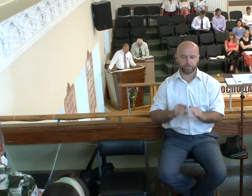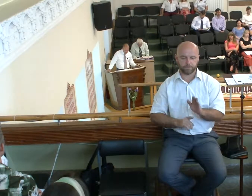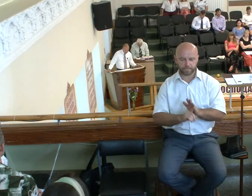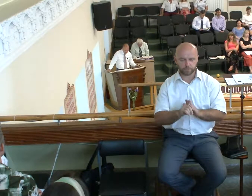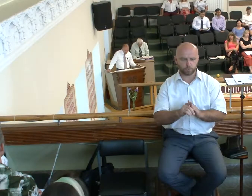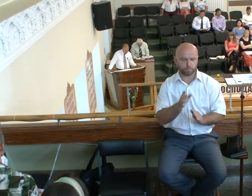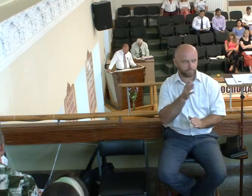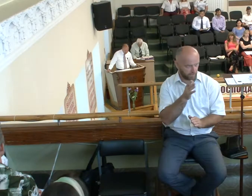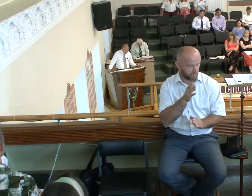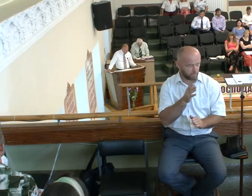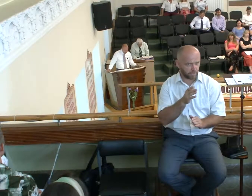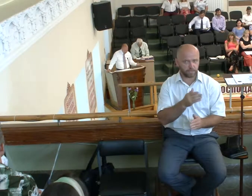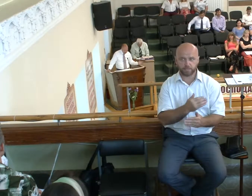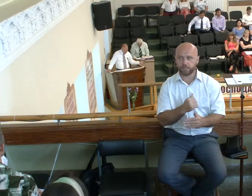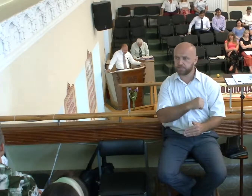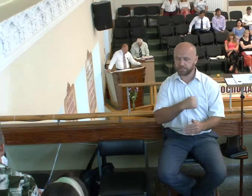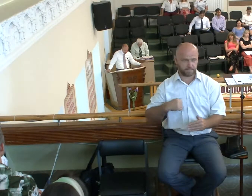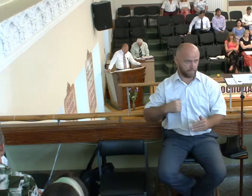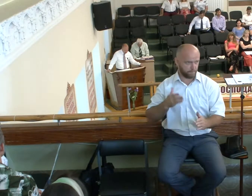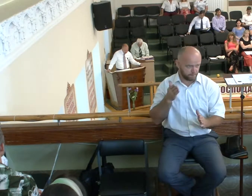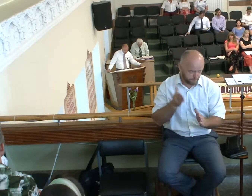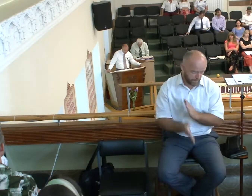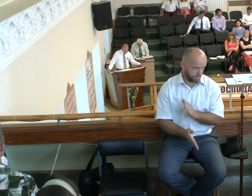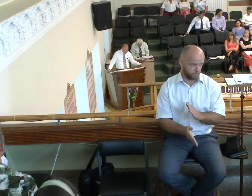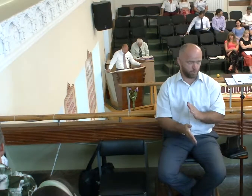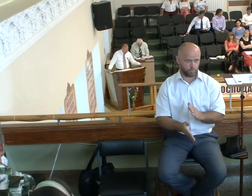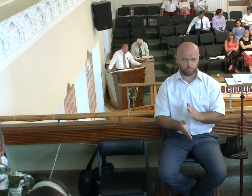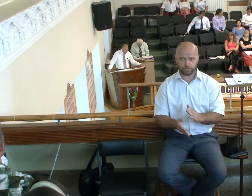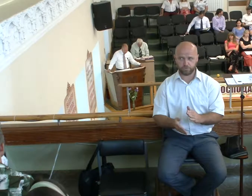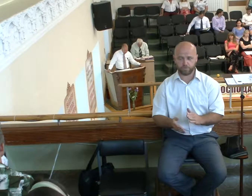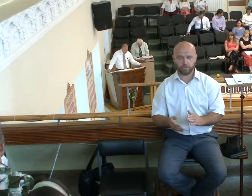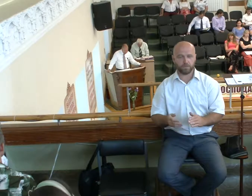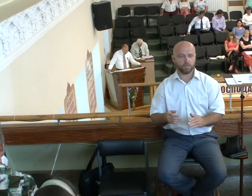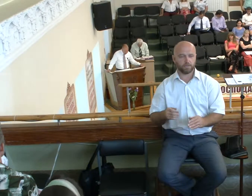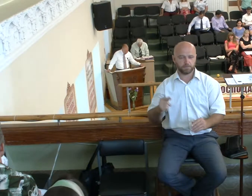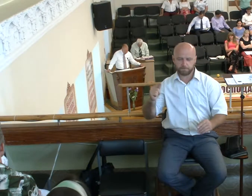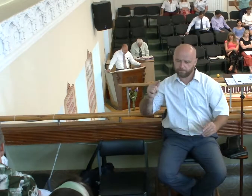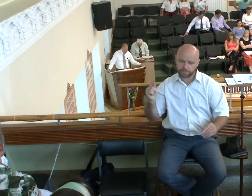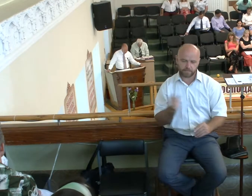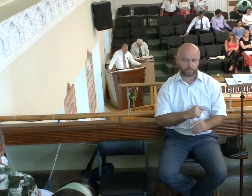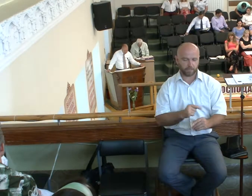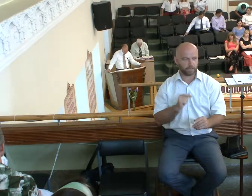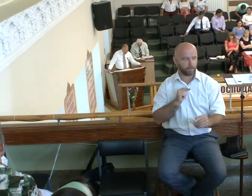Сам поймешь, верное, свистят они, как пули у виска.